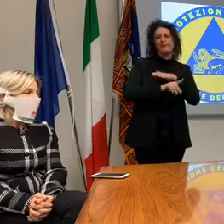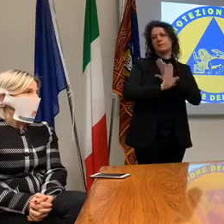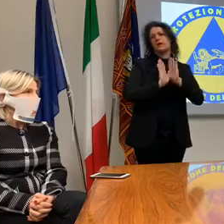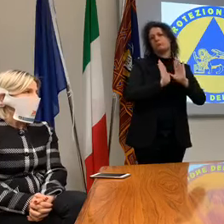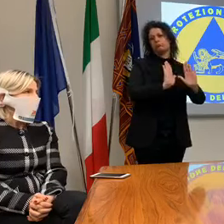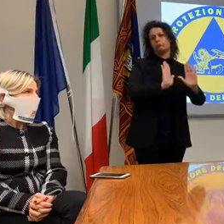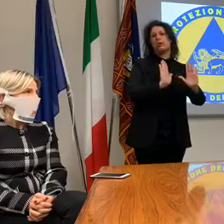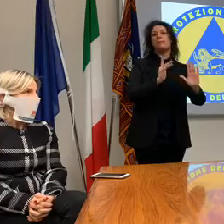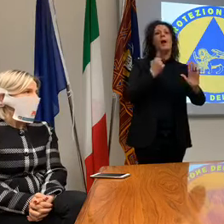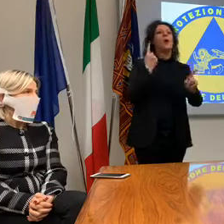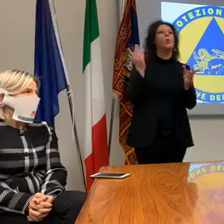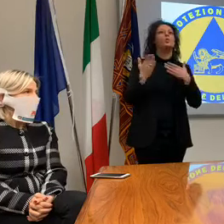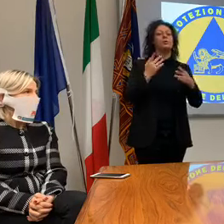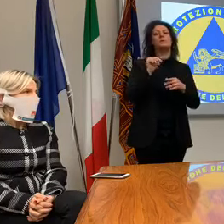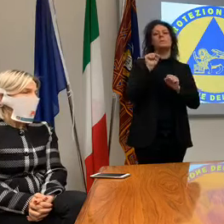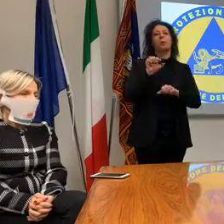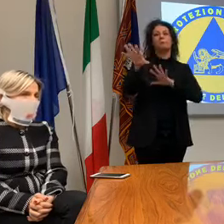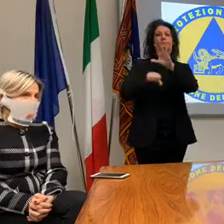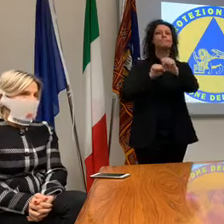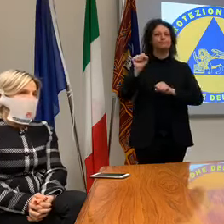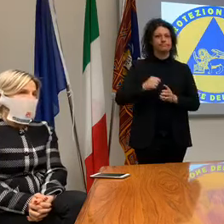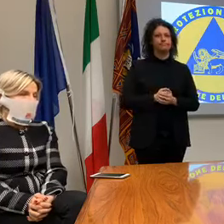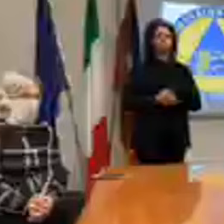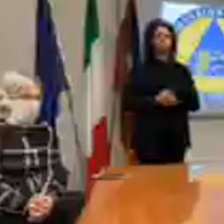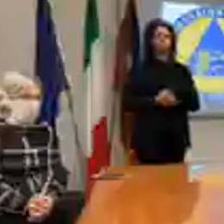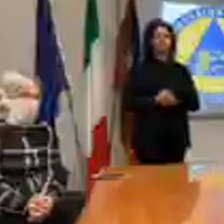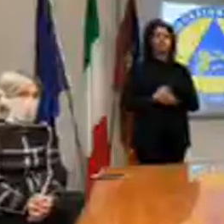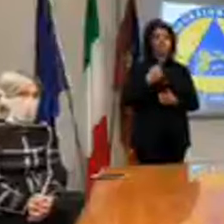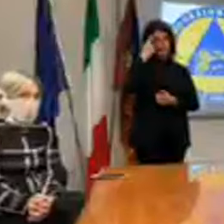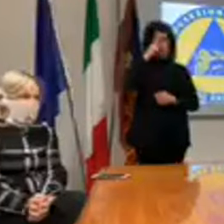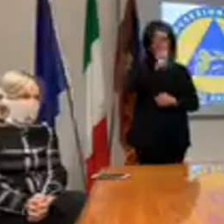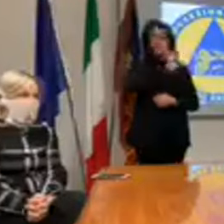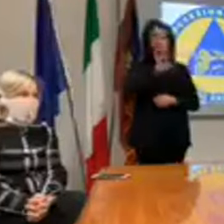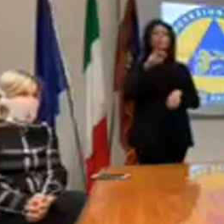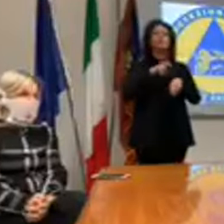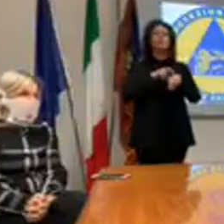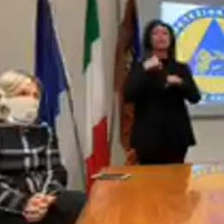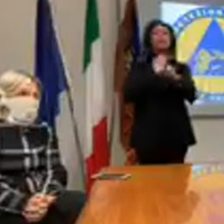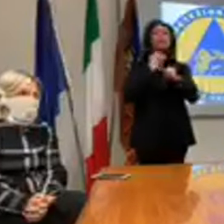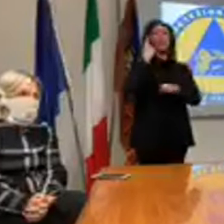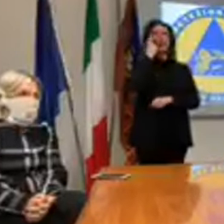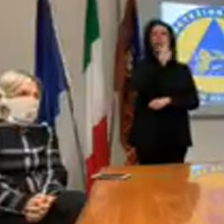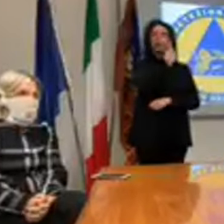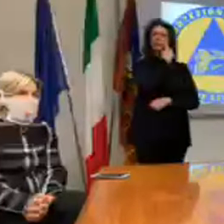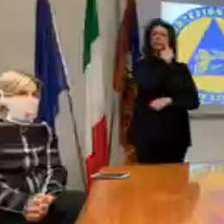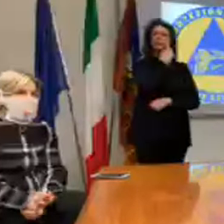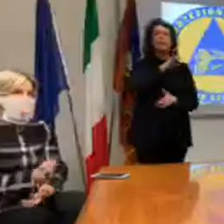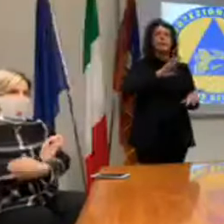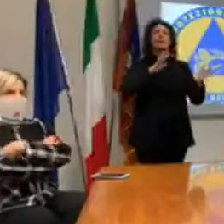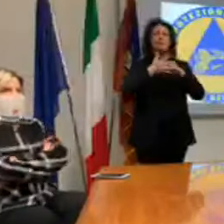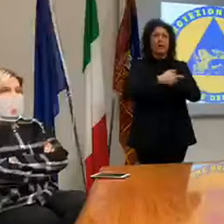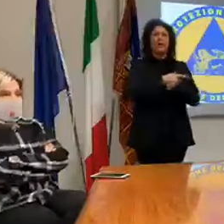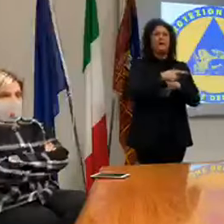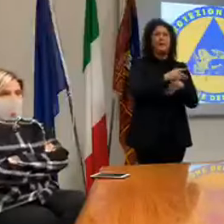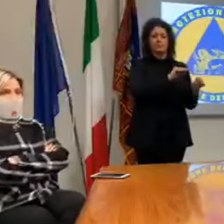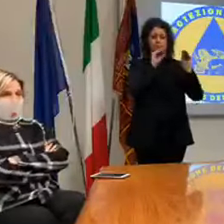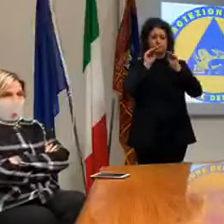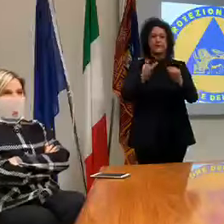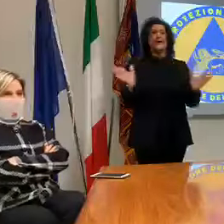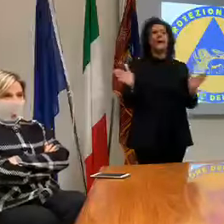che sono addirittura quelli di oculistica che fanno intensiva. Sì, ma infatti la domanda era proprio finalizzata. Noi anche su